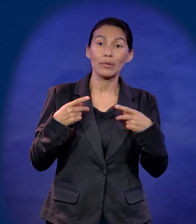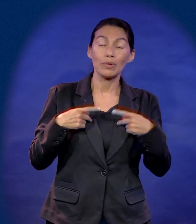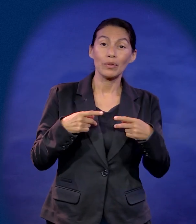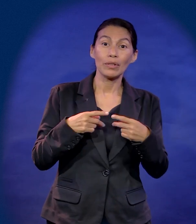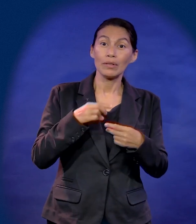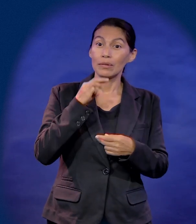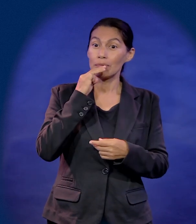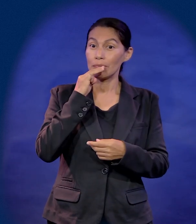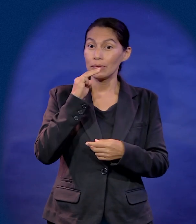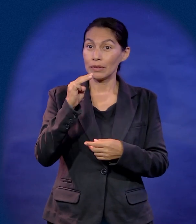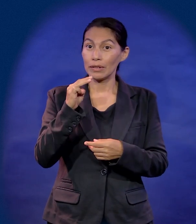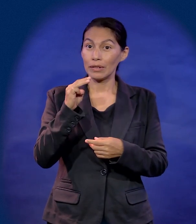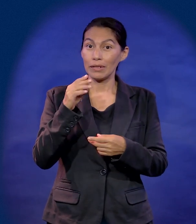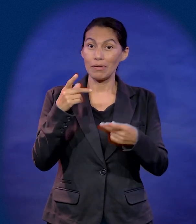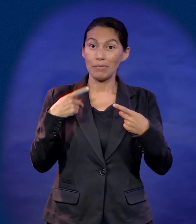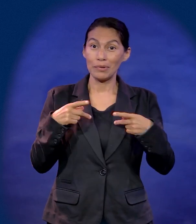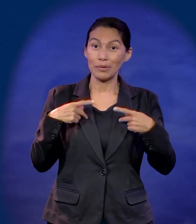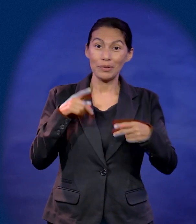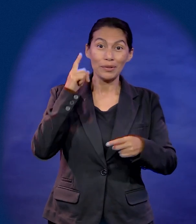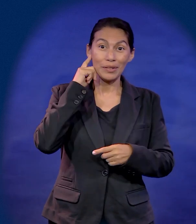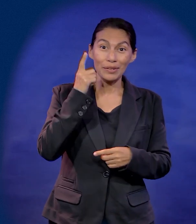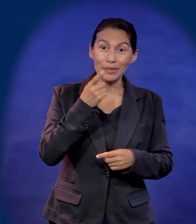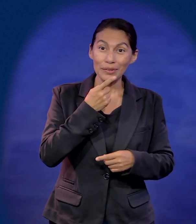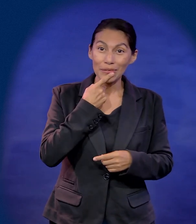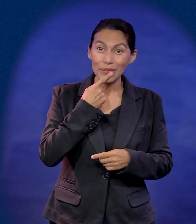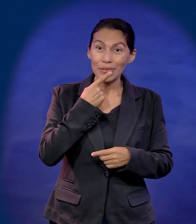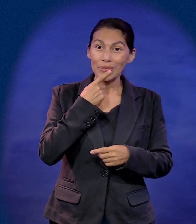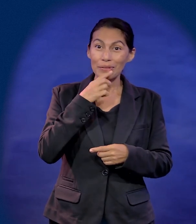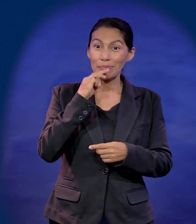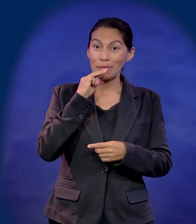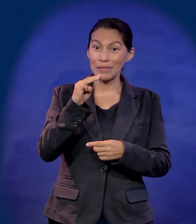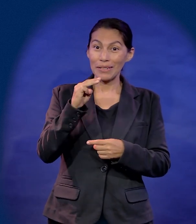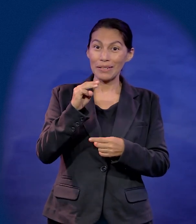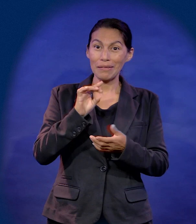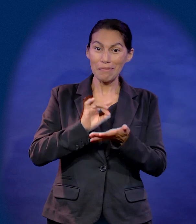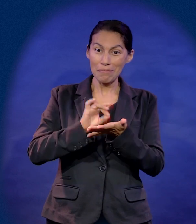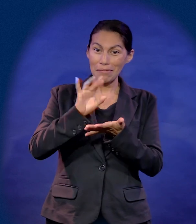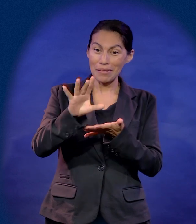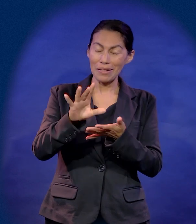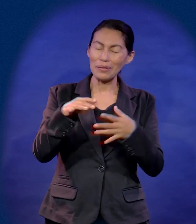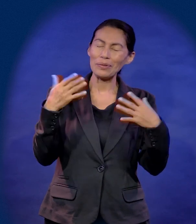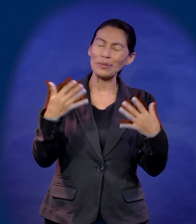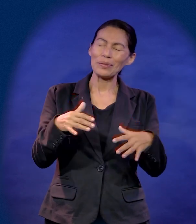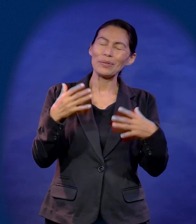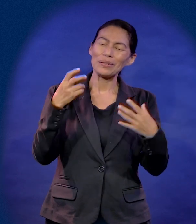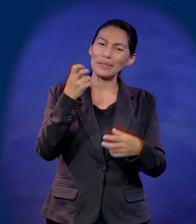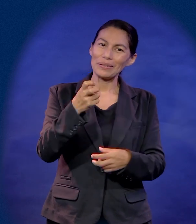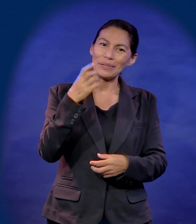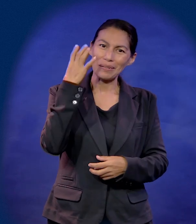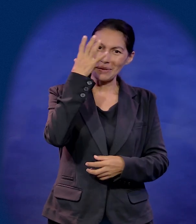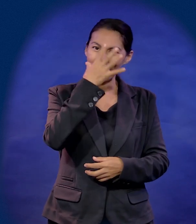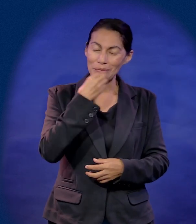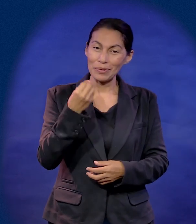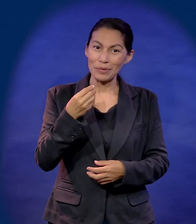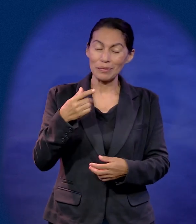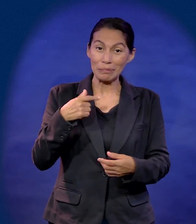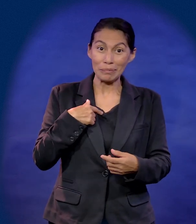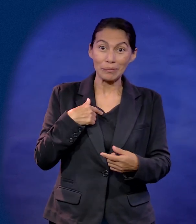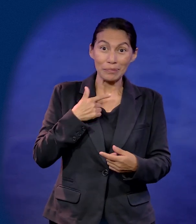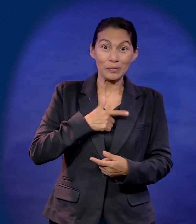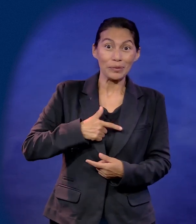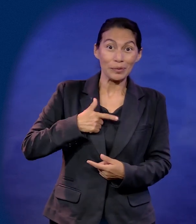para enviar un mensaje a la comunidad de amigos sordos y hermanos sordos. Es un trabajo muy bonito